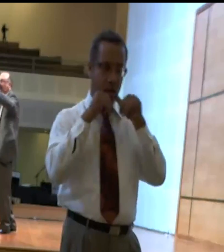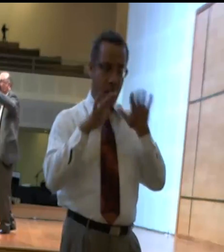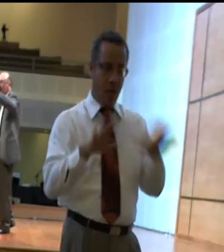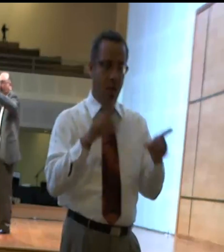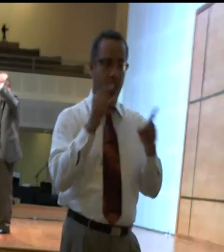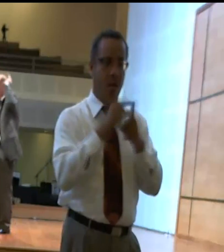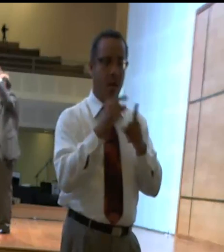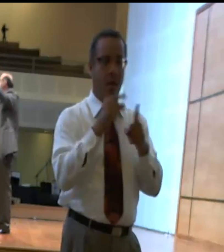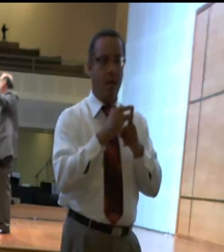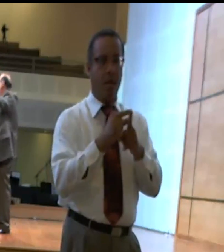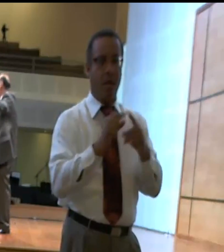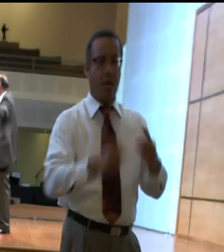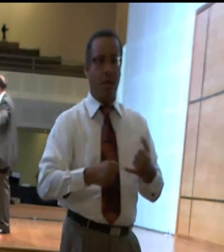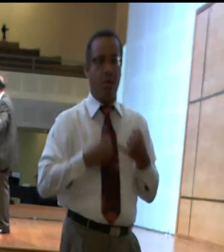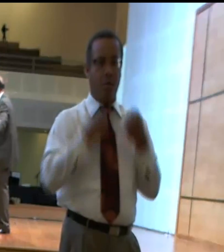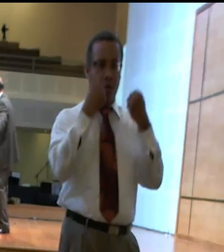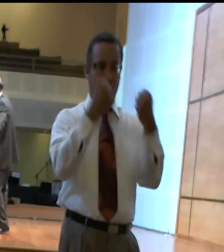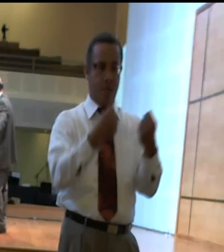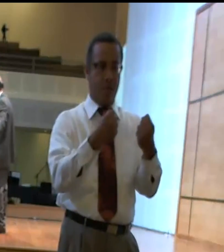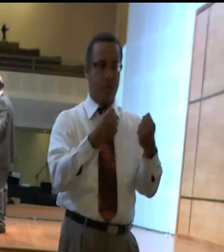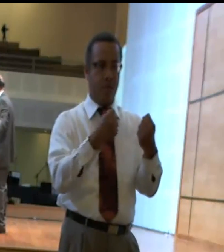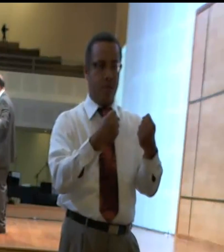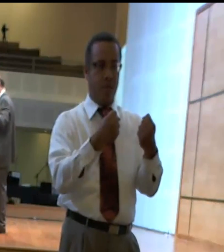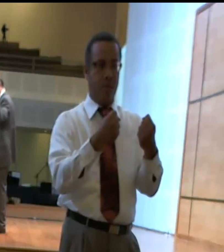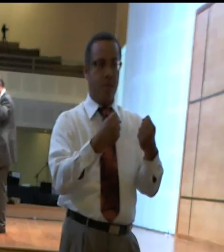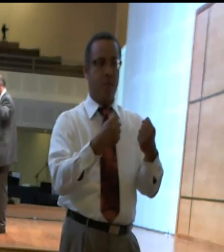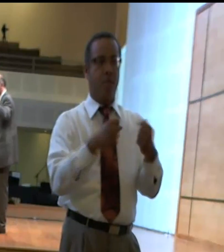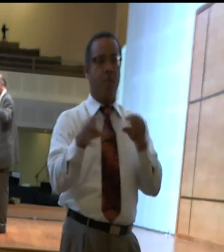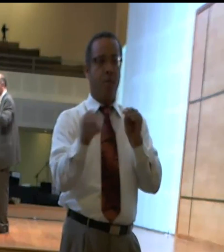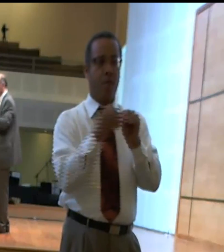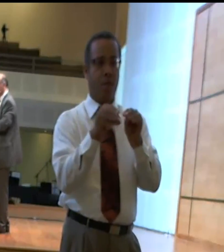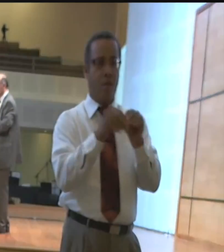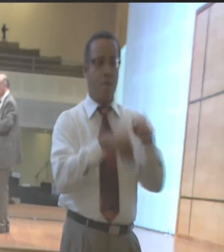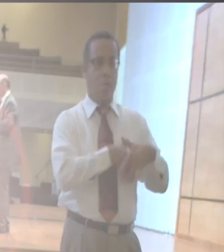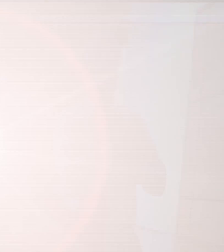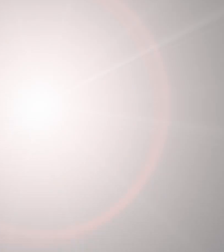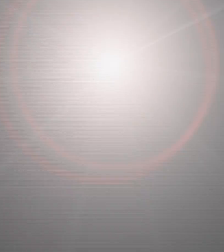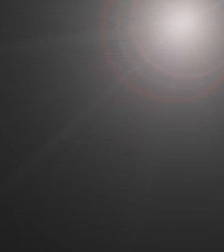su palabra poderosamente y la aplique en los corazones de cada uno.